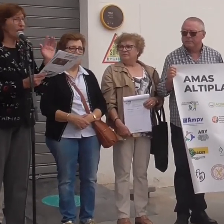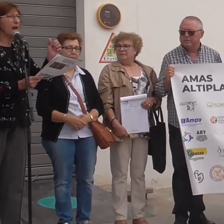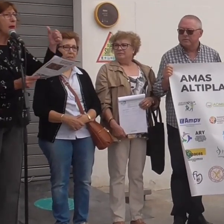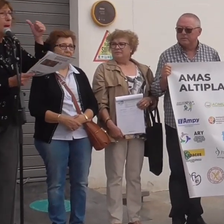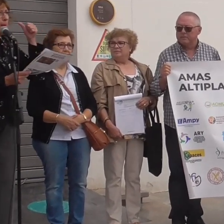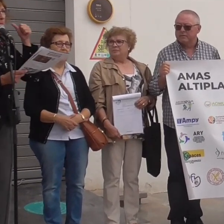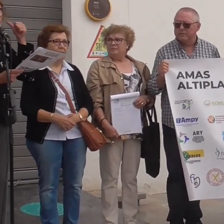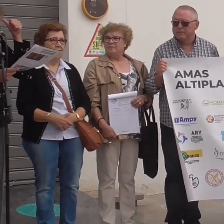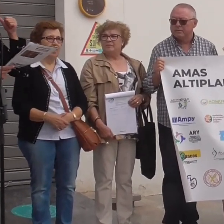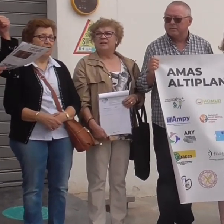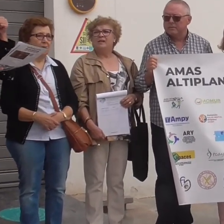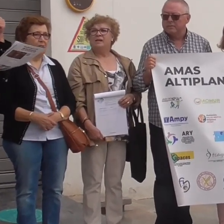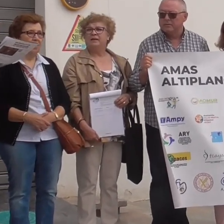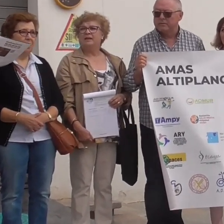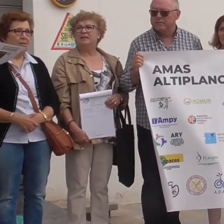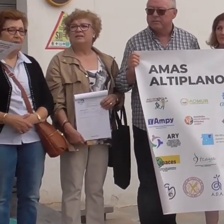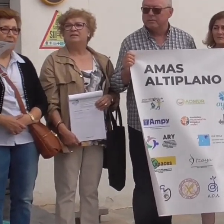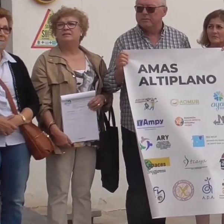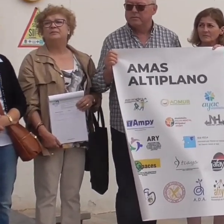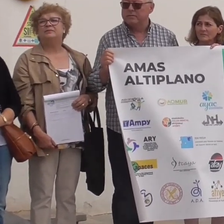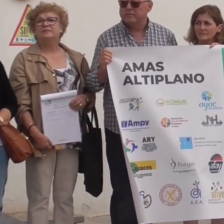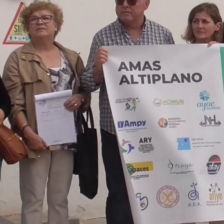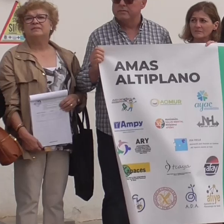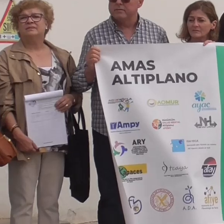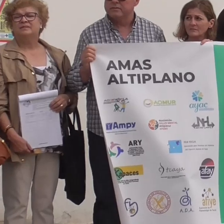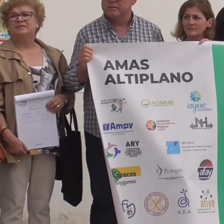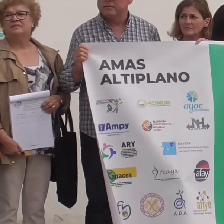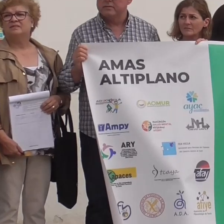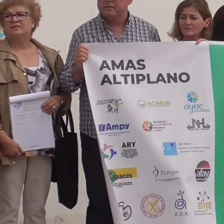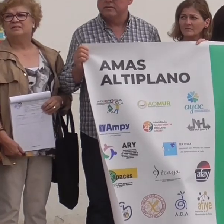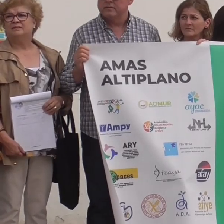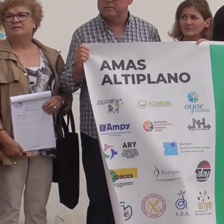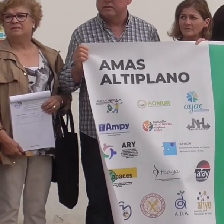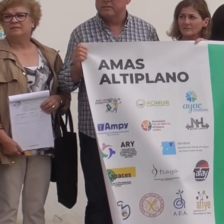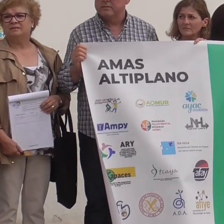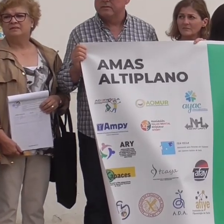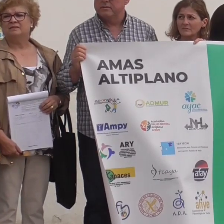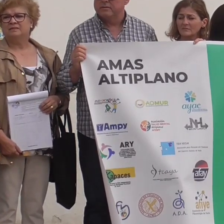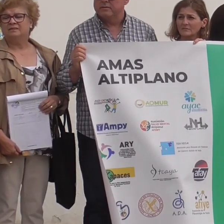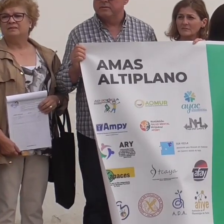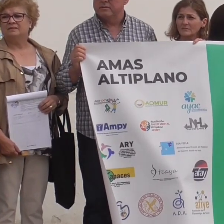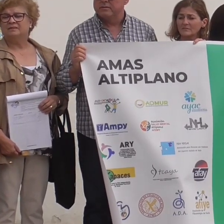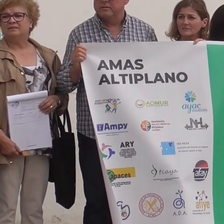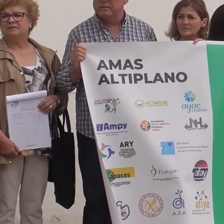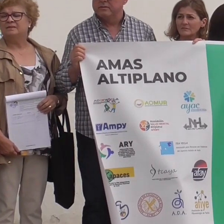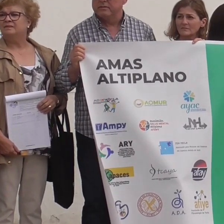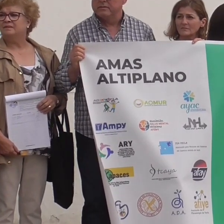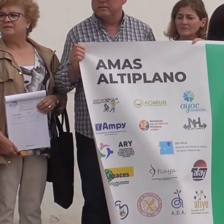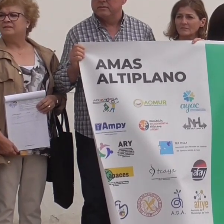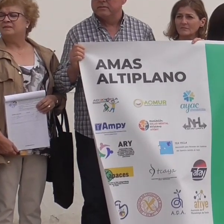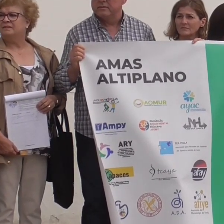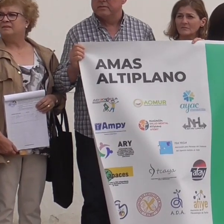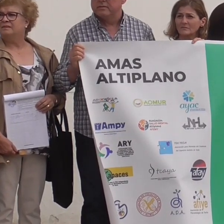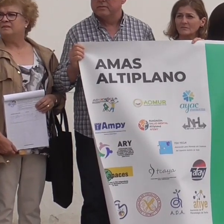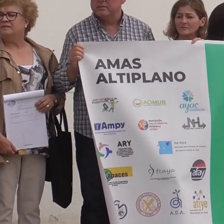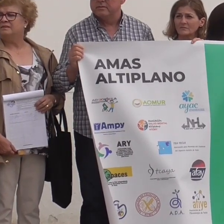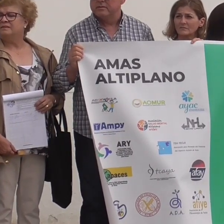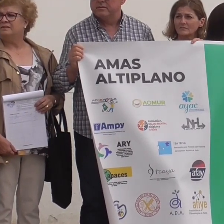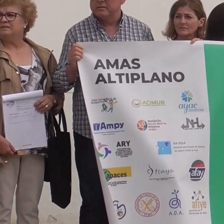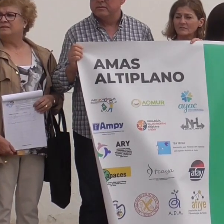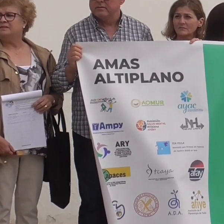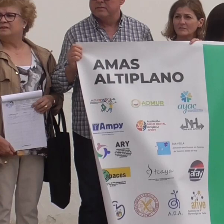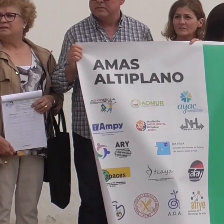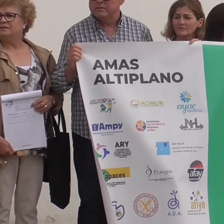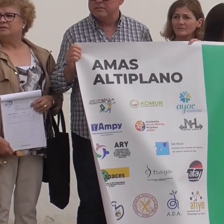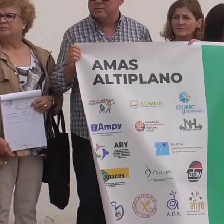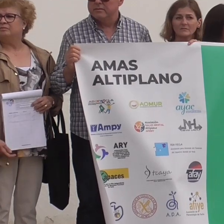ciudadanos conocer primero y actuar después en defensa de sus derechos como usuarios